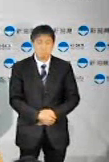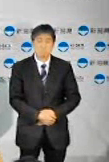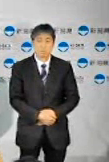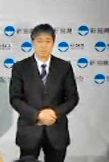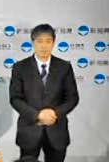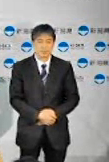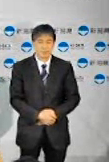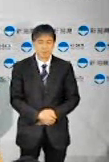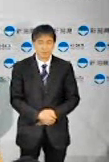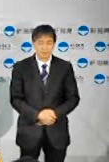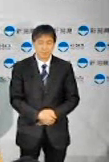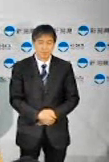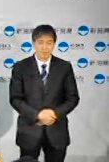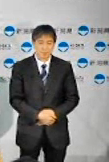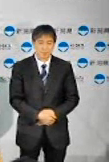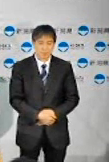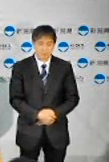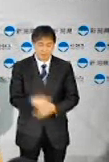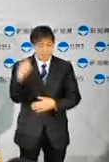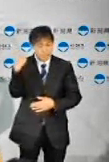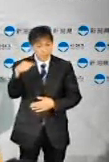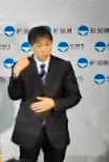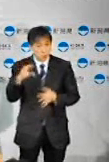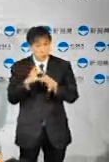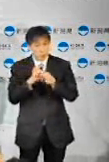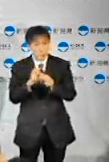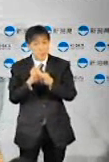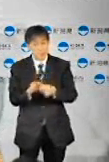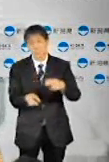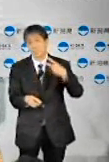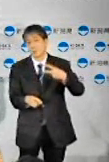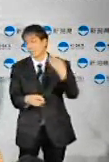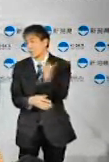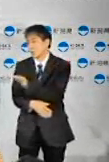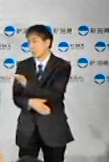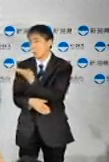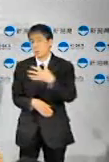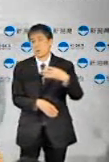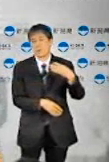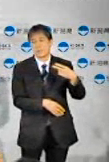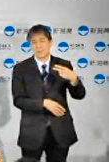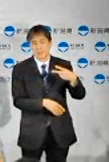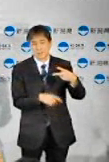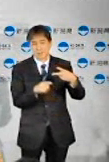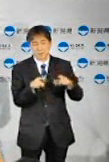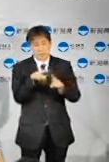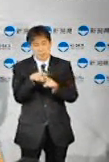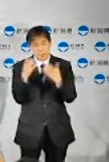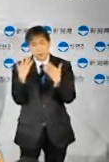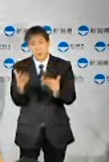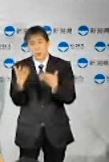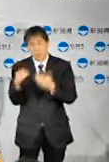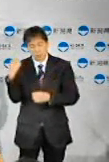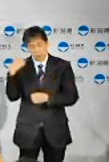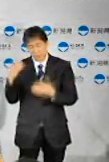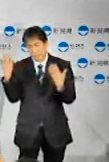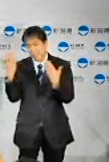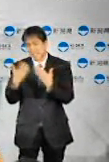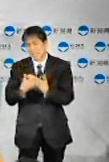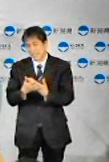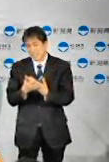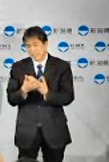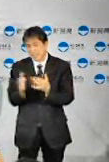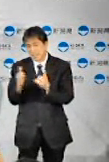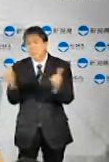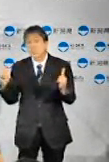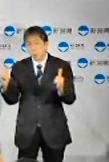はい、新潟日報の中内です。教育について2点お伺いします。小学校教員のなり手不足が